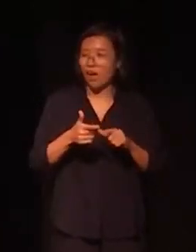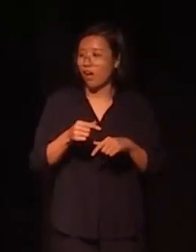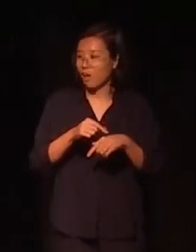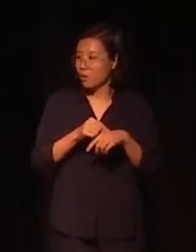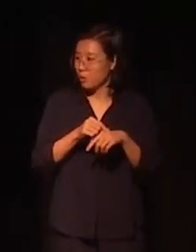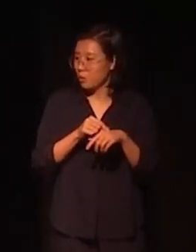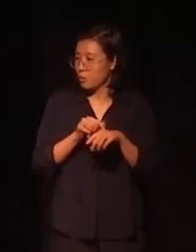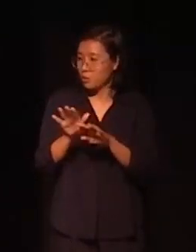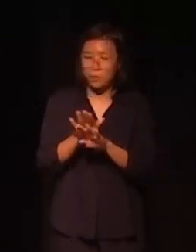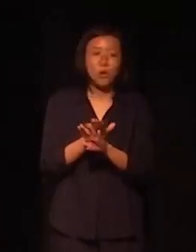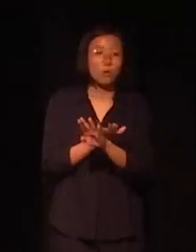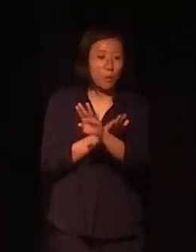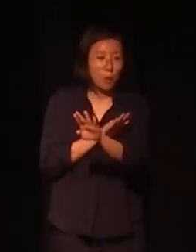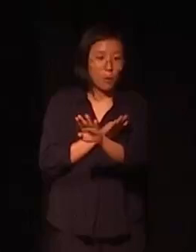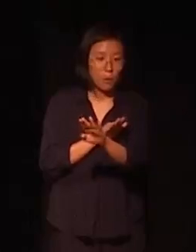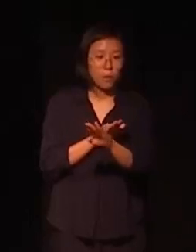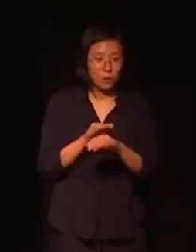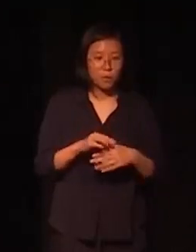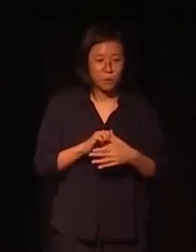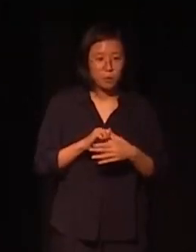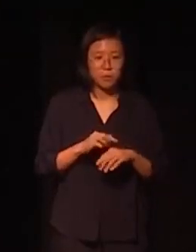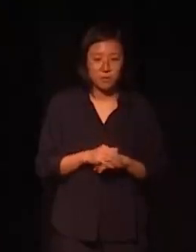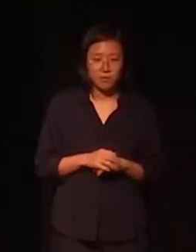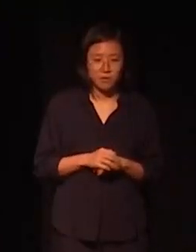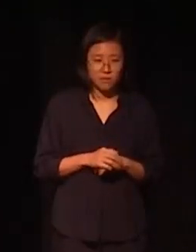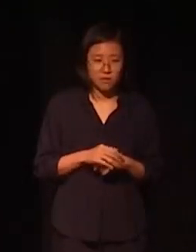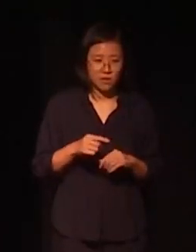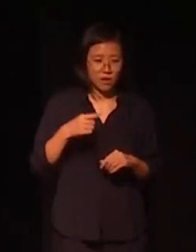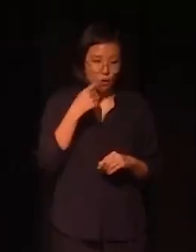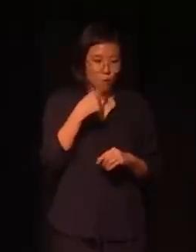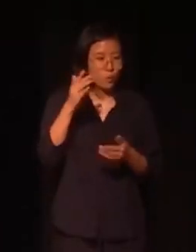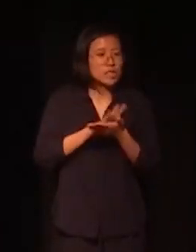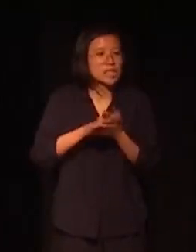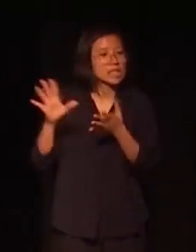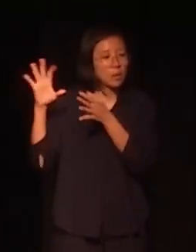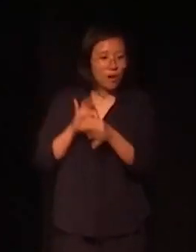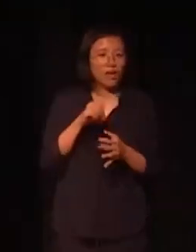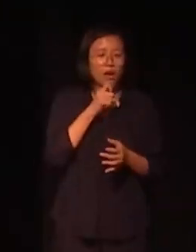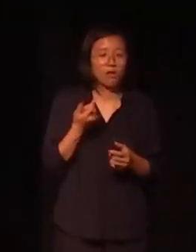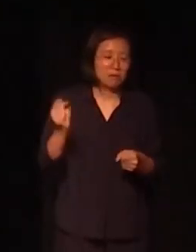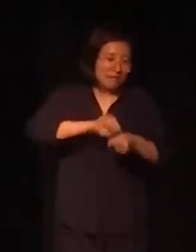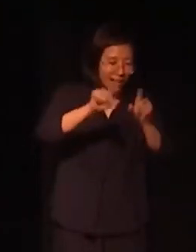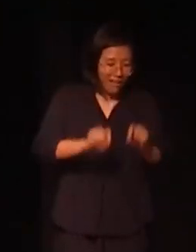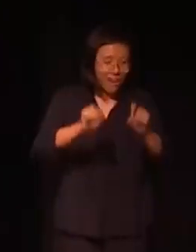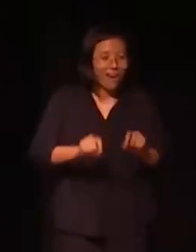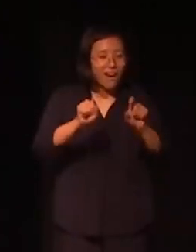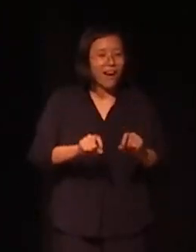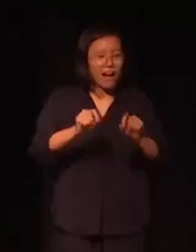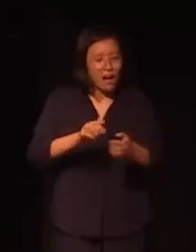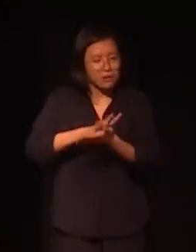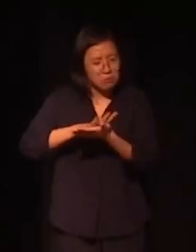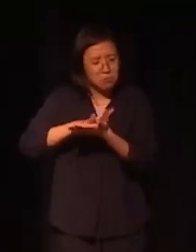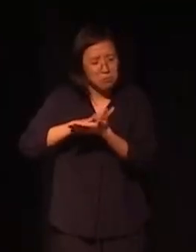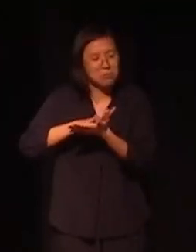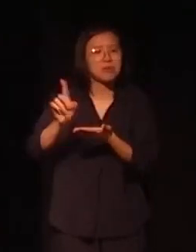You tell people what is actually 东坡肉, which is translated as